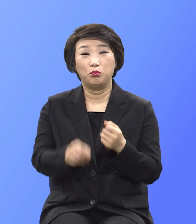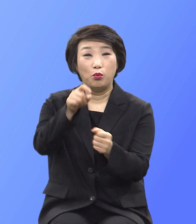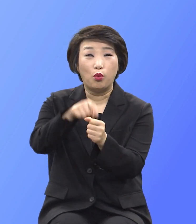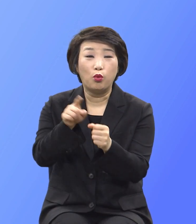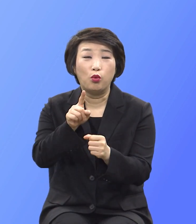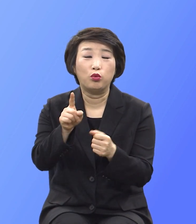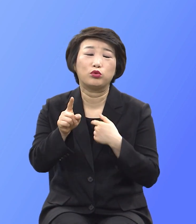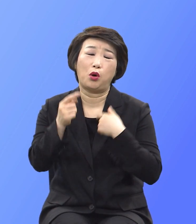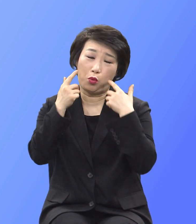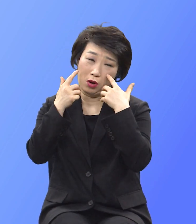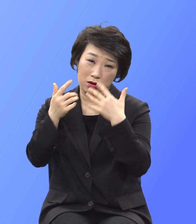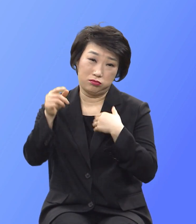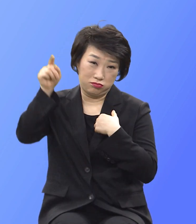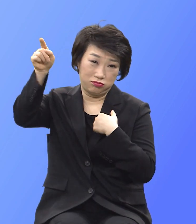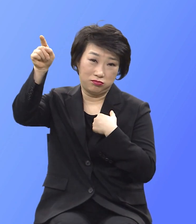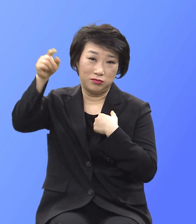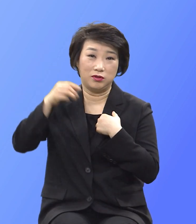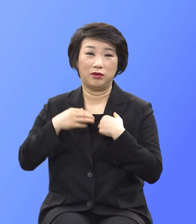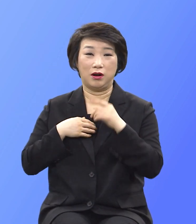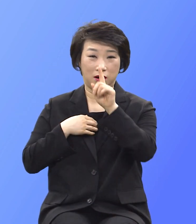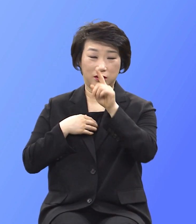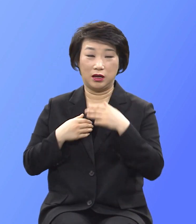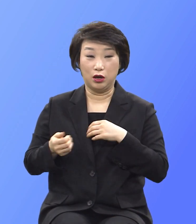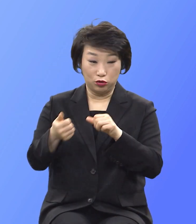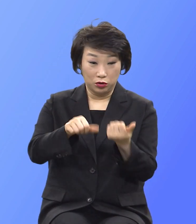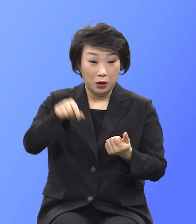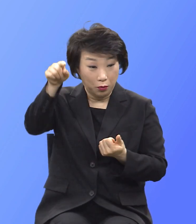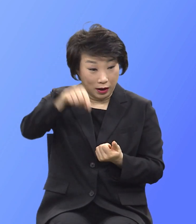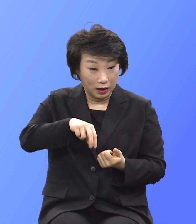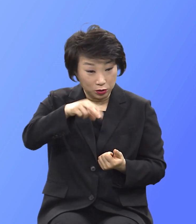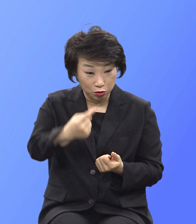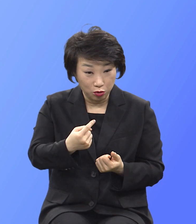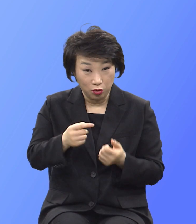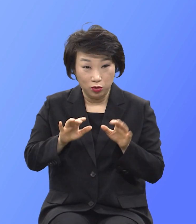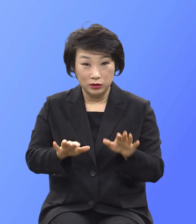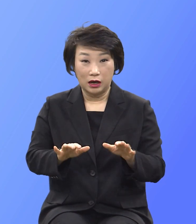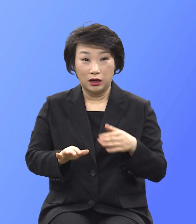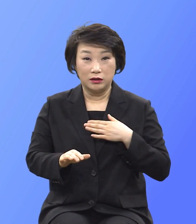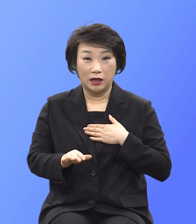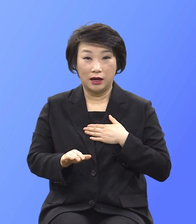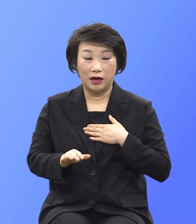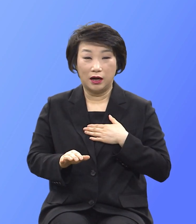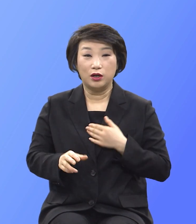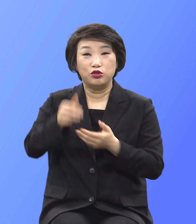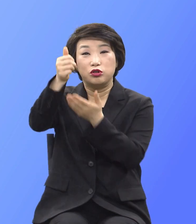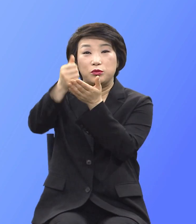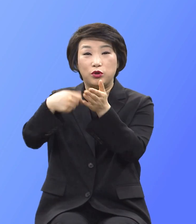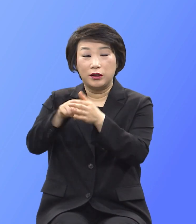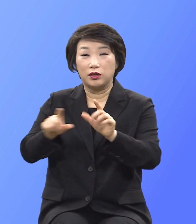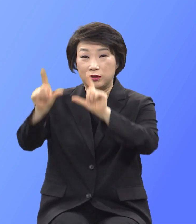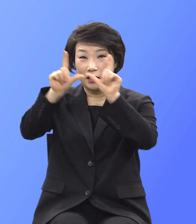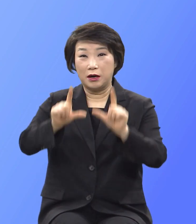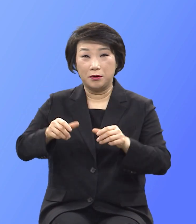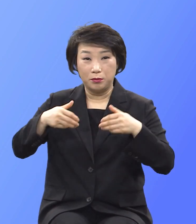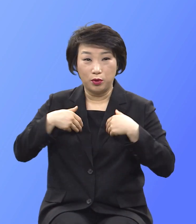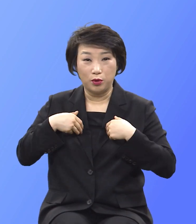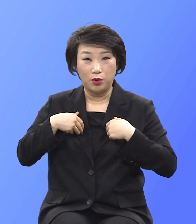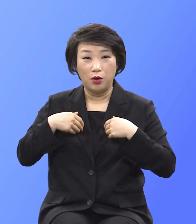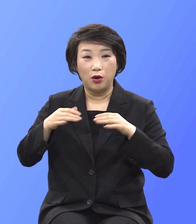목적이 분명하잖아. 죽음이 와도 내가 주를 위해 살아야 될